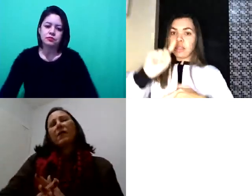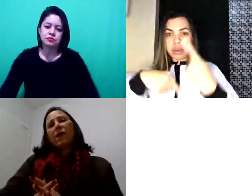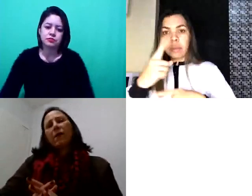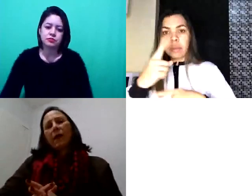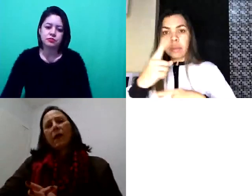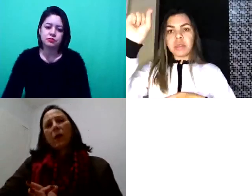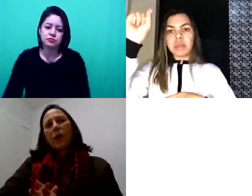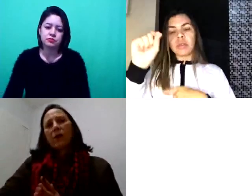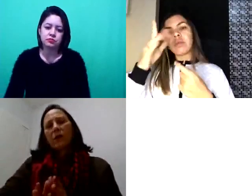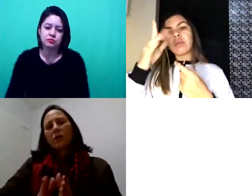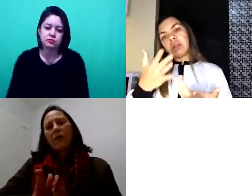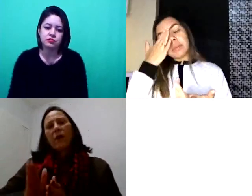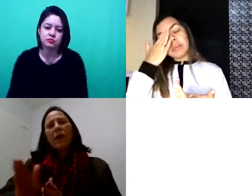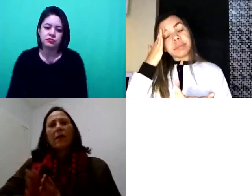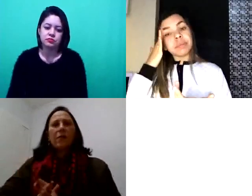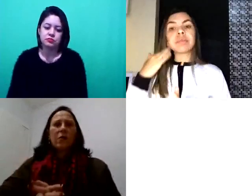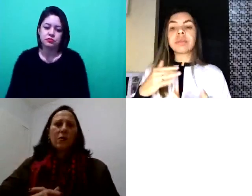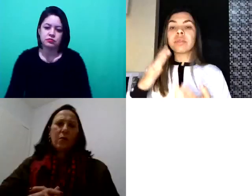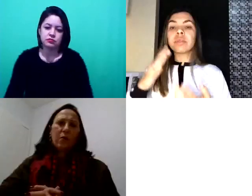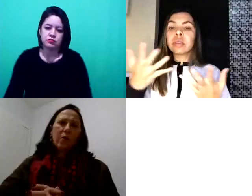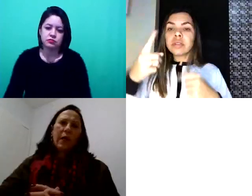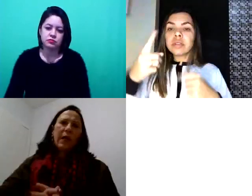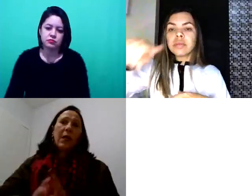vocês fiquem bem tranquilos. Então, já vão alinhando isso tudo e